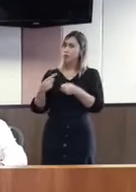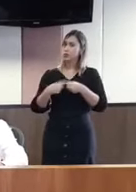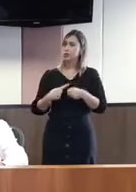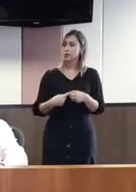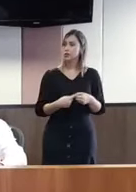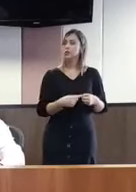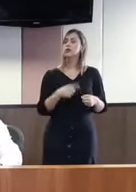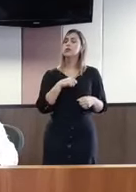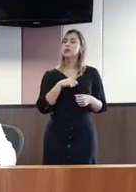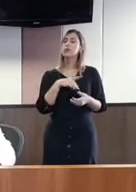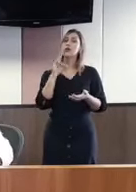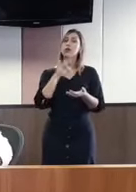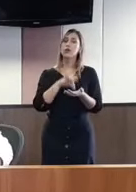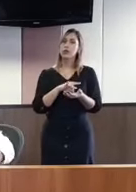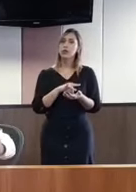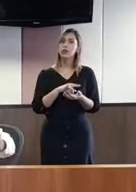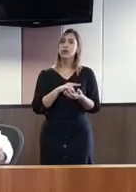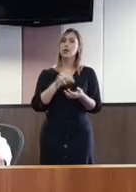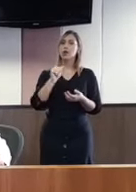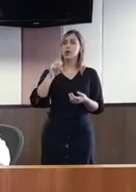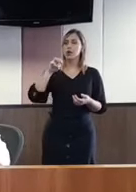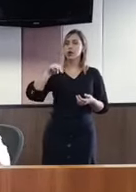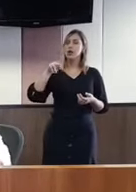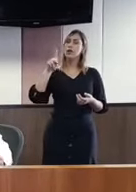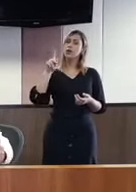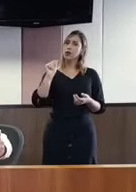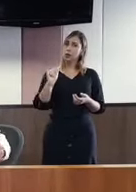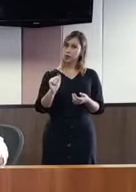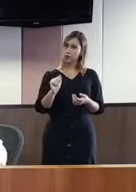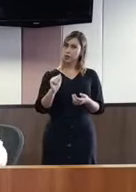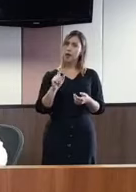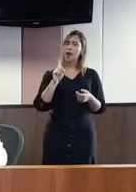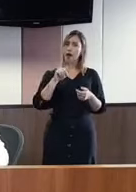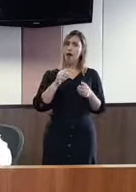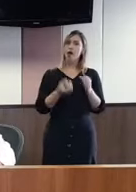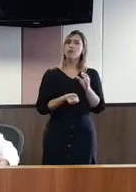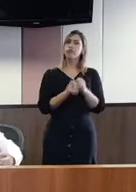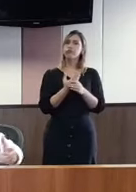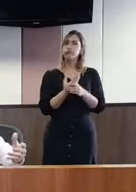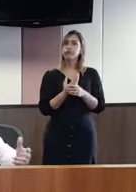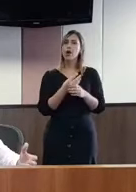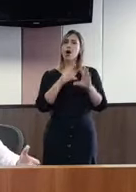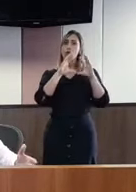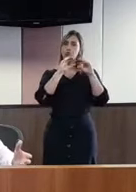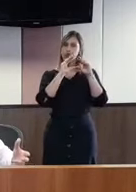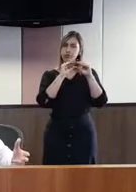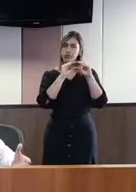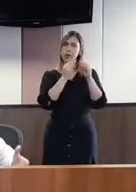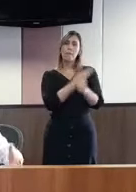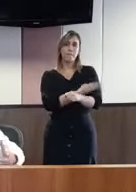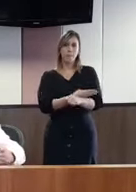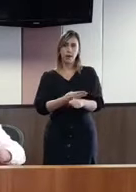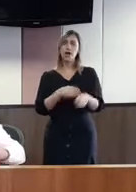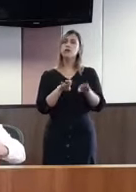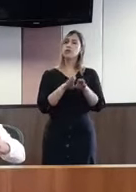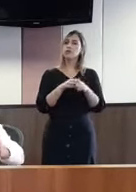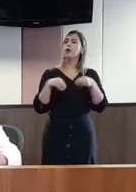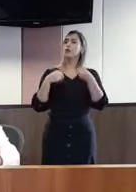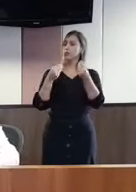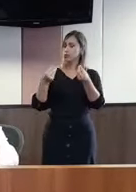Está confirmada uma doação da AMPA, Associação Mato Grossense dos Produtores de Algodão. Estamos recebendo outras doações.